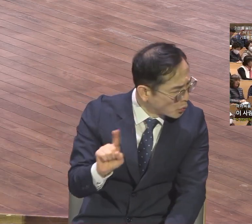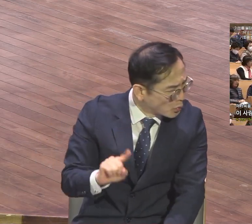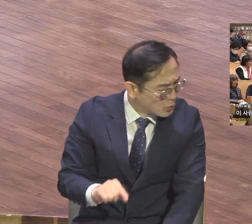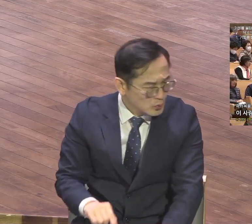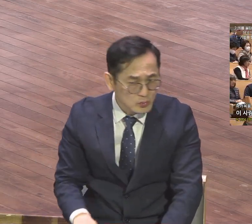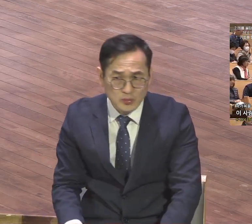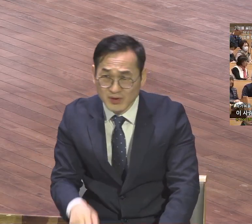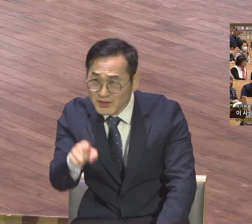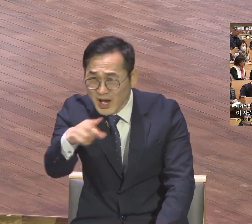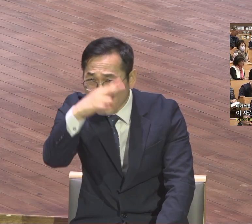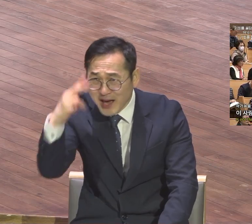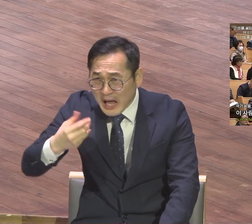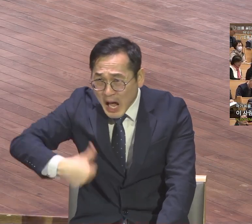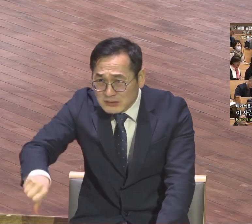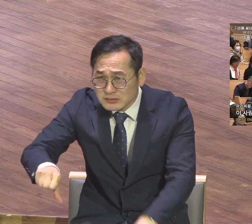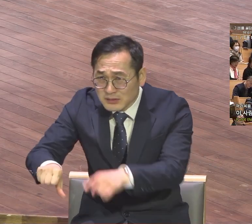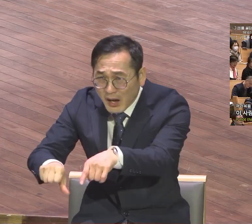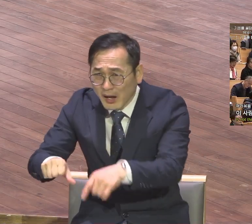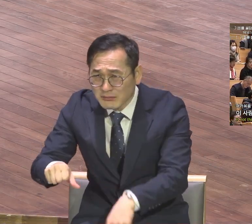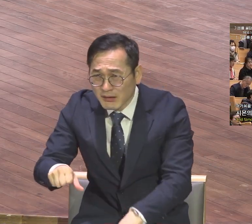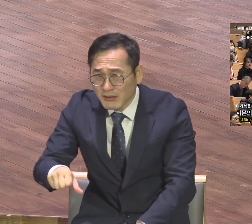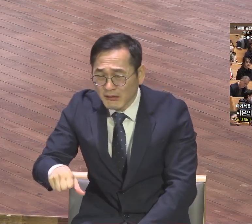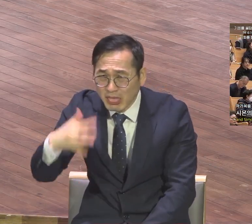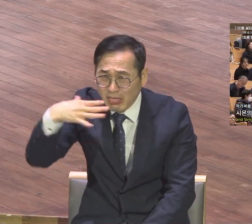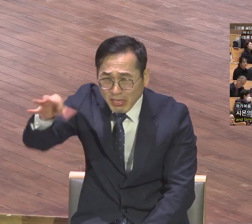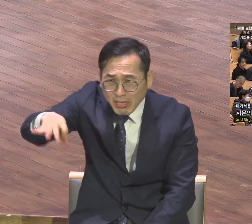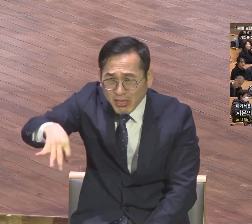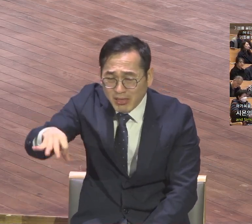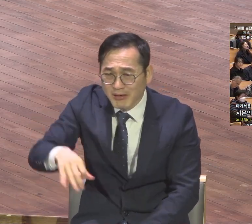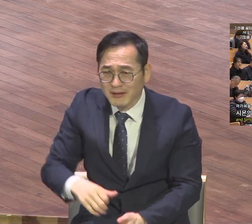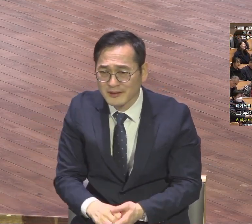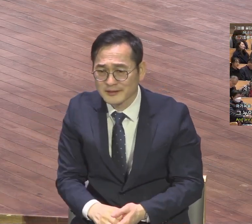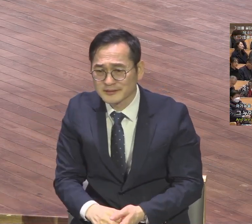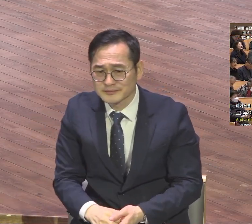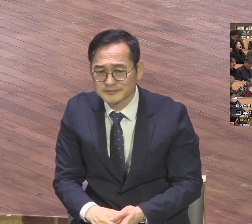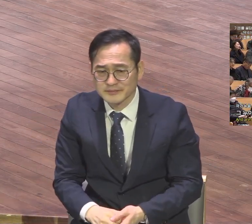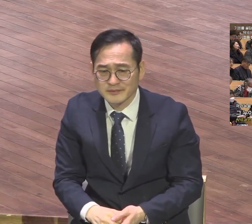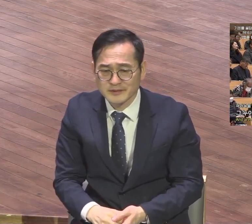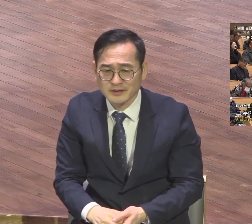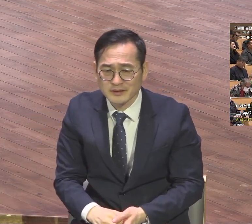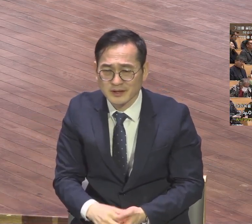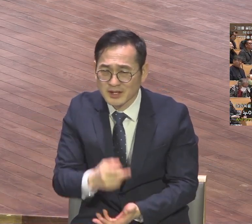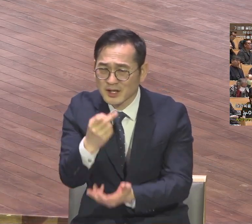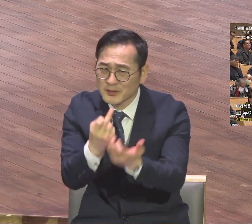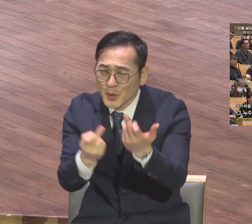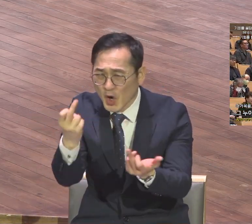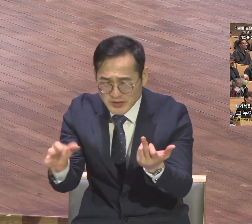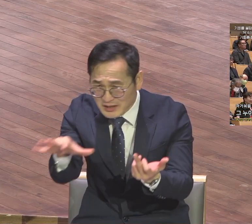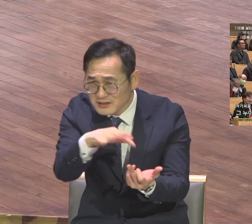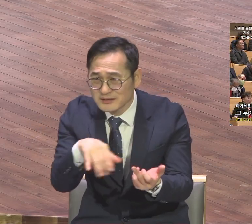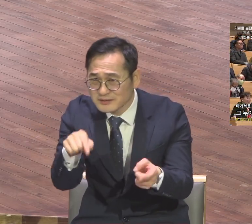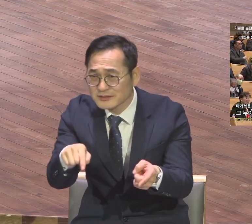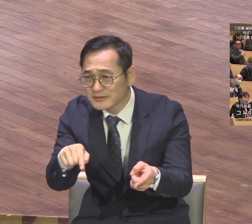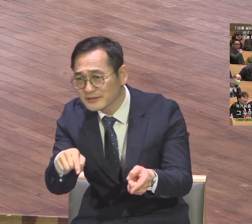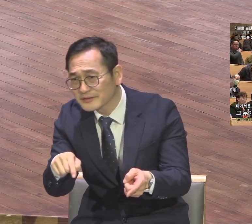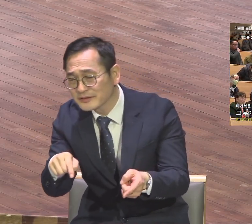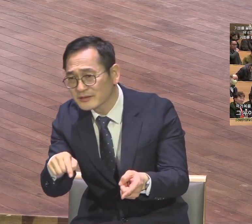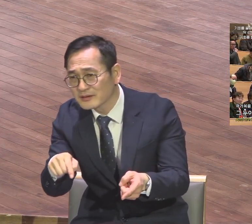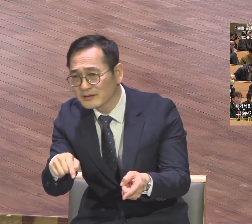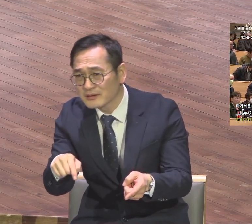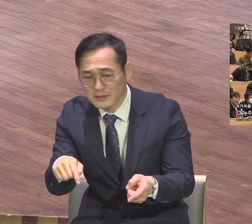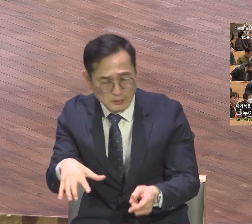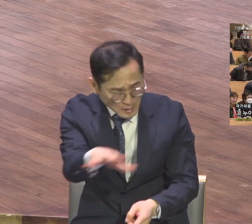마리아의 아들 목수가 아니냐? 야고보와 요셉과 유다와 시몬의 형제가 아니냐? 그 누이들이 우리와 함께 여기 있지 아니하냐